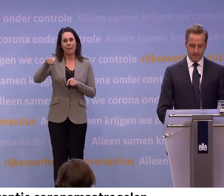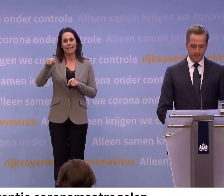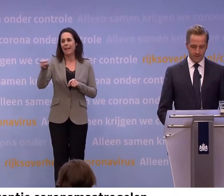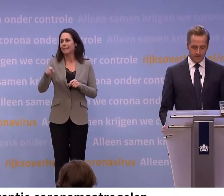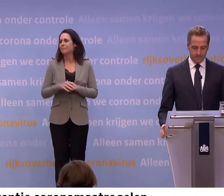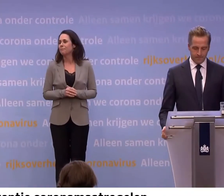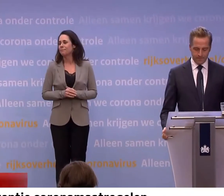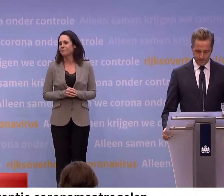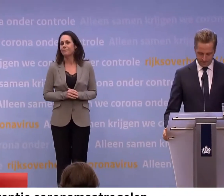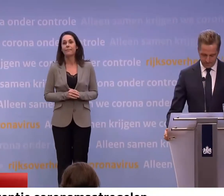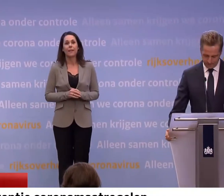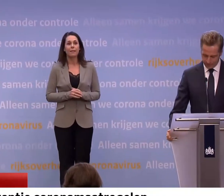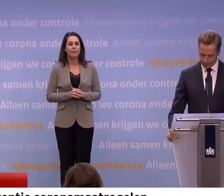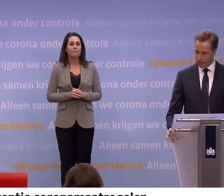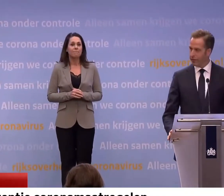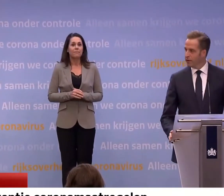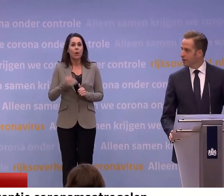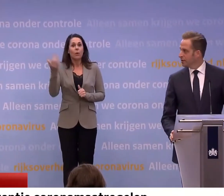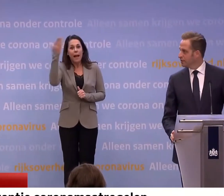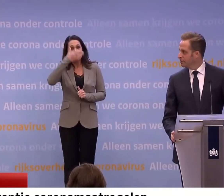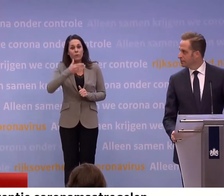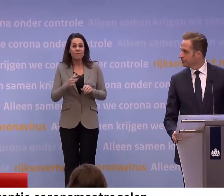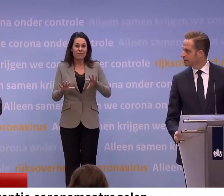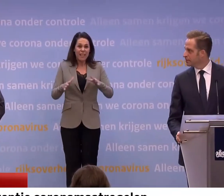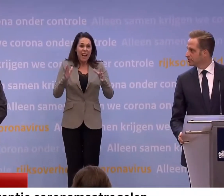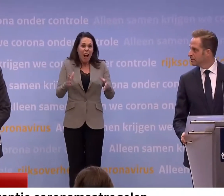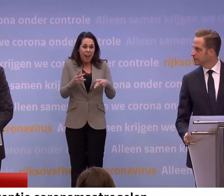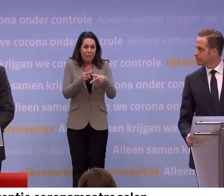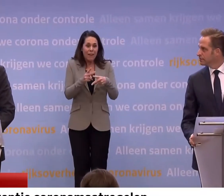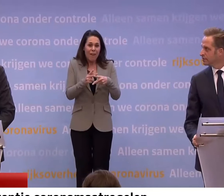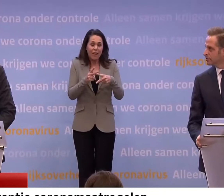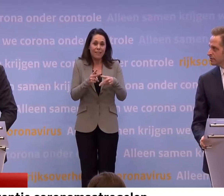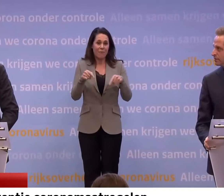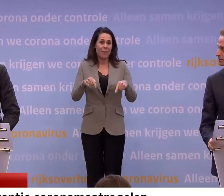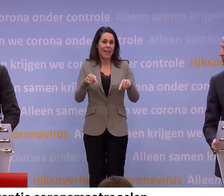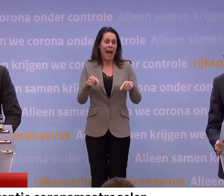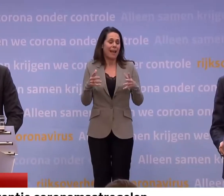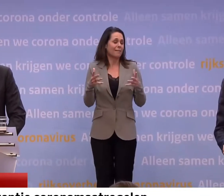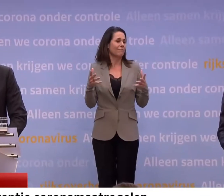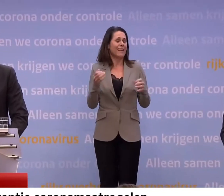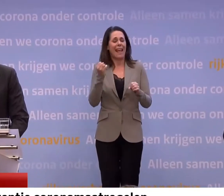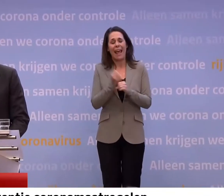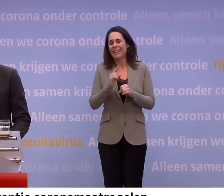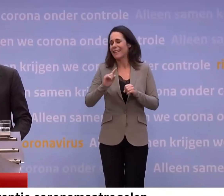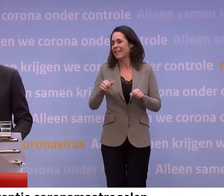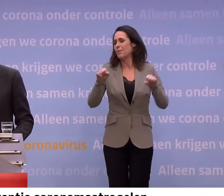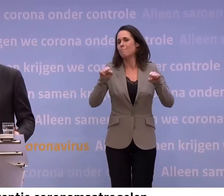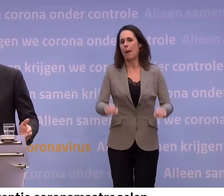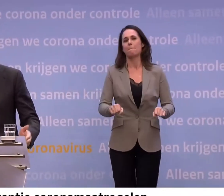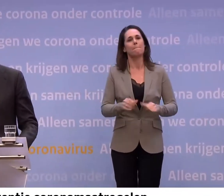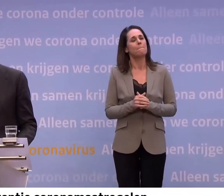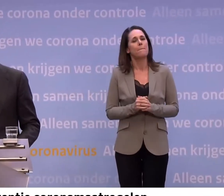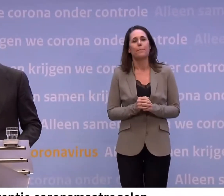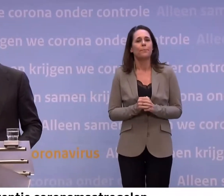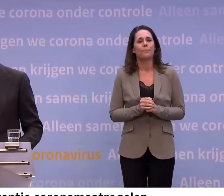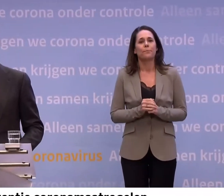Goedenavond. Zoals u waarschijnlijk al verwachtte, hebben we vandaag geen grote nieuwe besluiten genomen. We